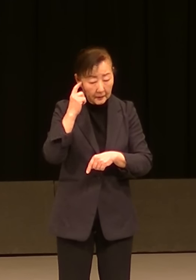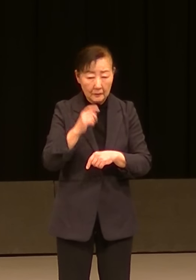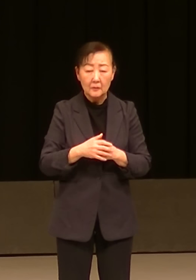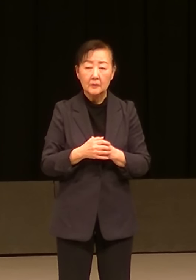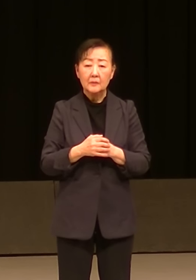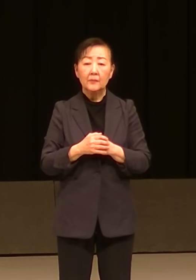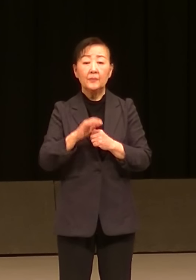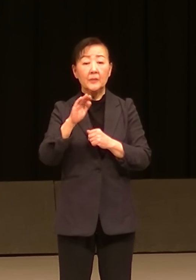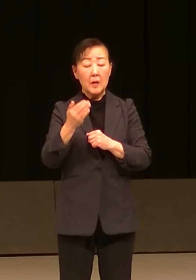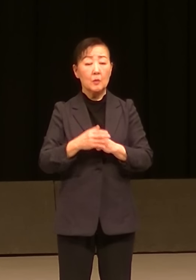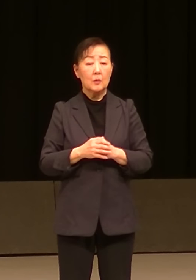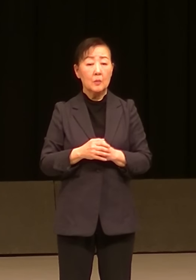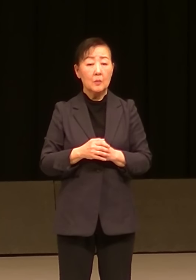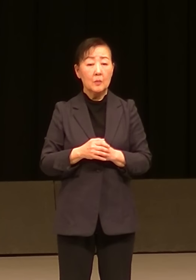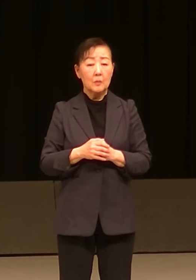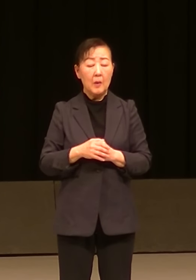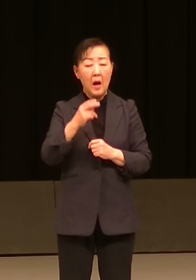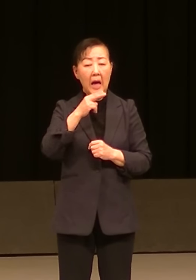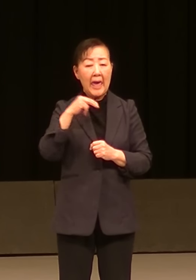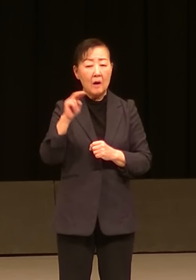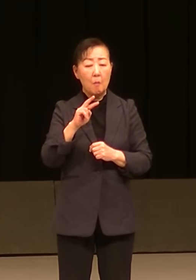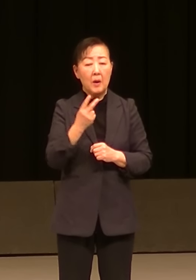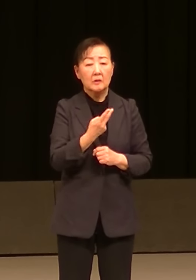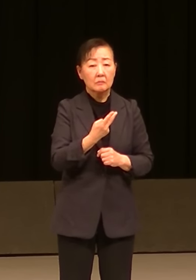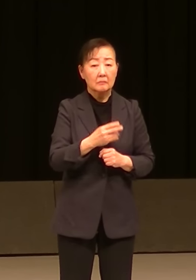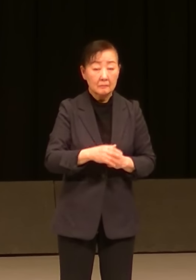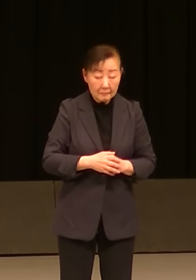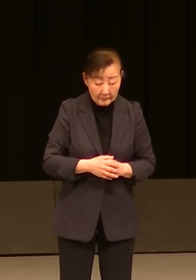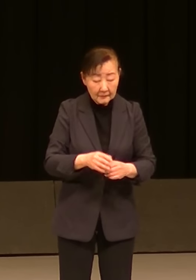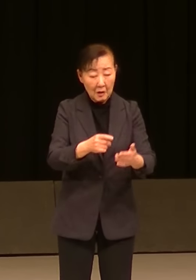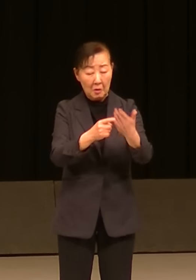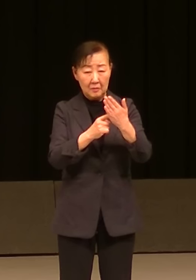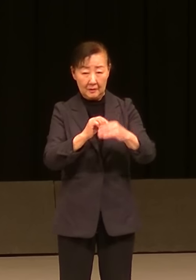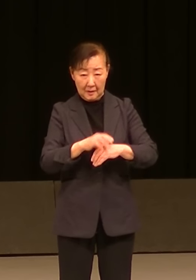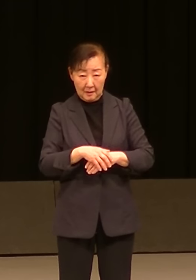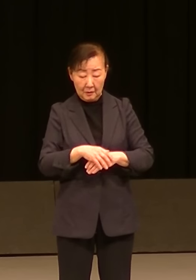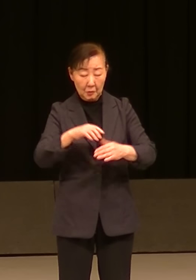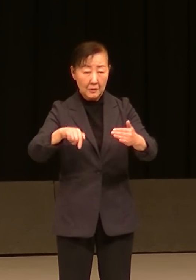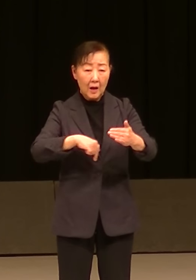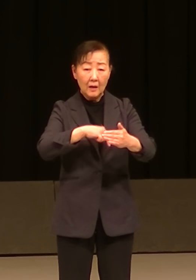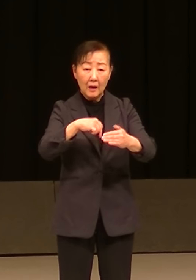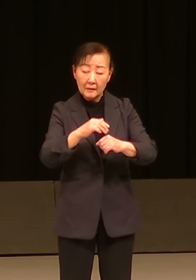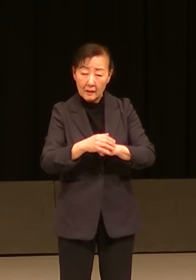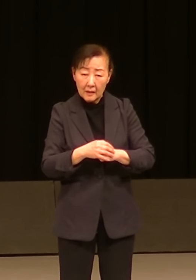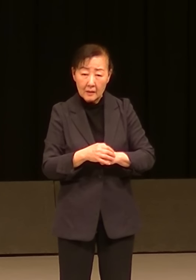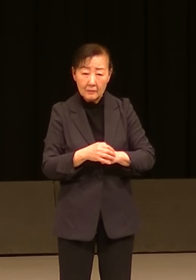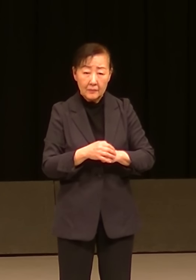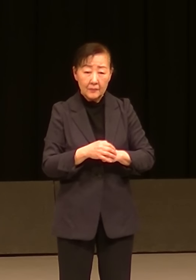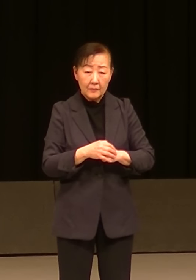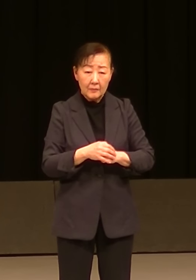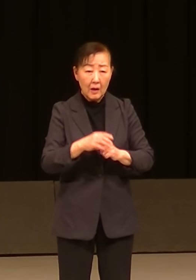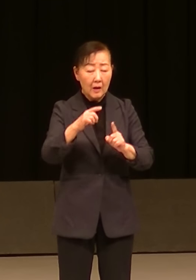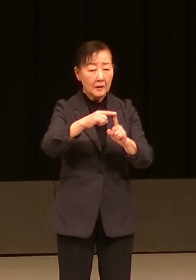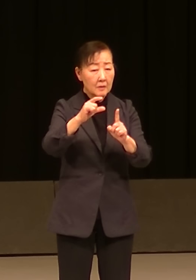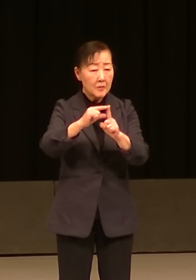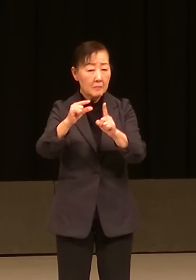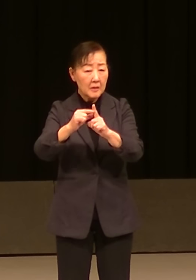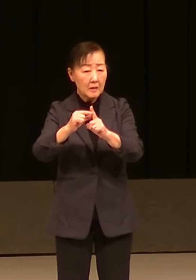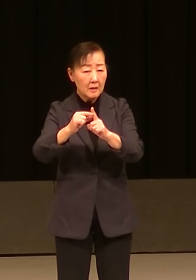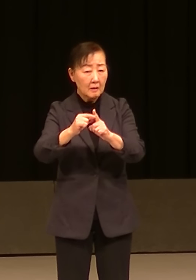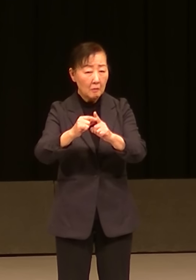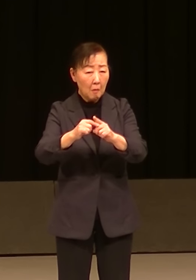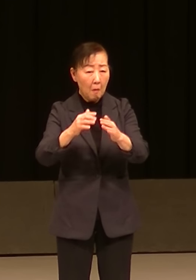ですけれども、その、まあ、英語バージョンというのが出ておりまして、でその中で、この、TPP の戦